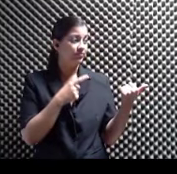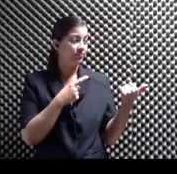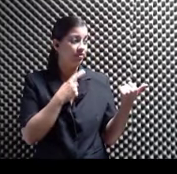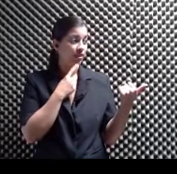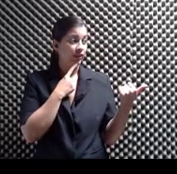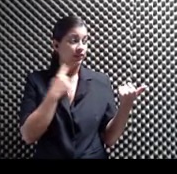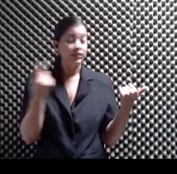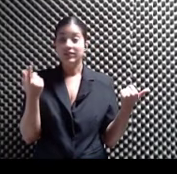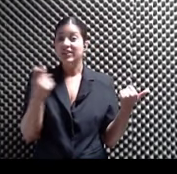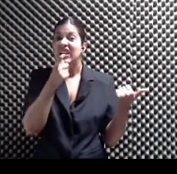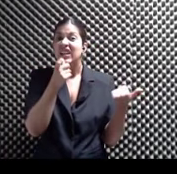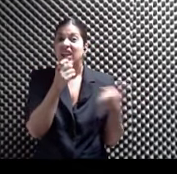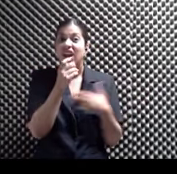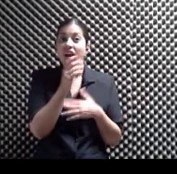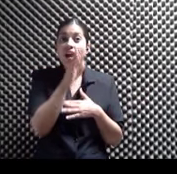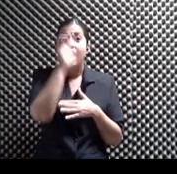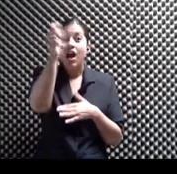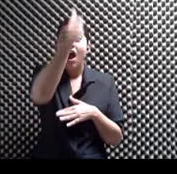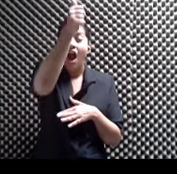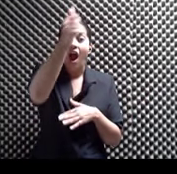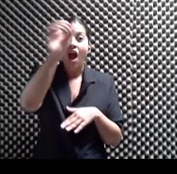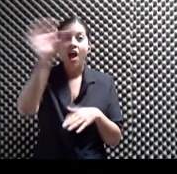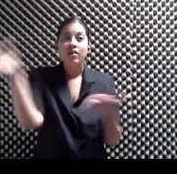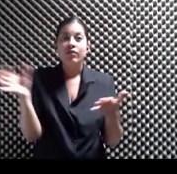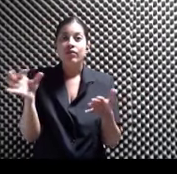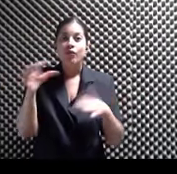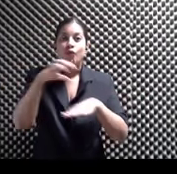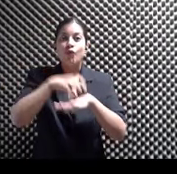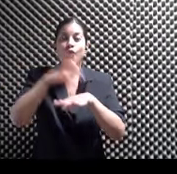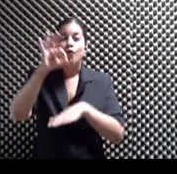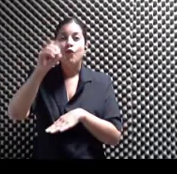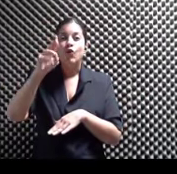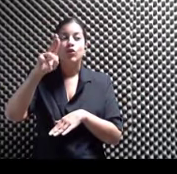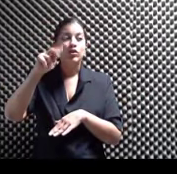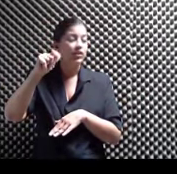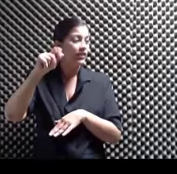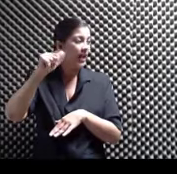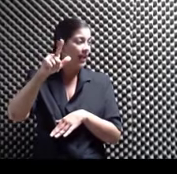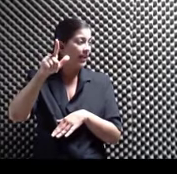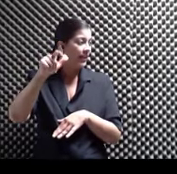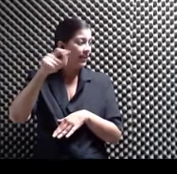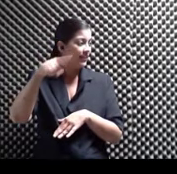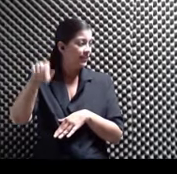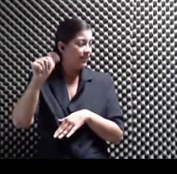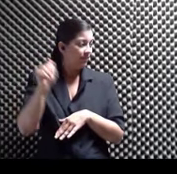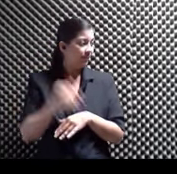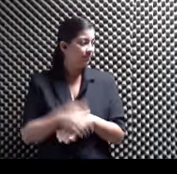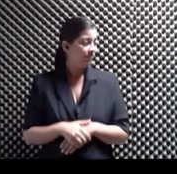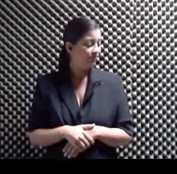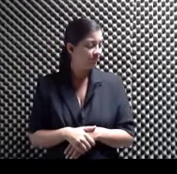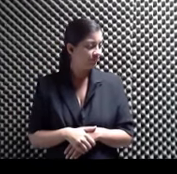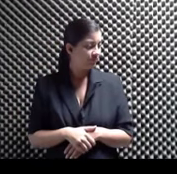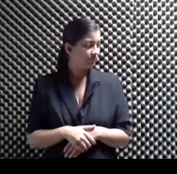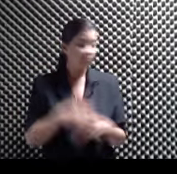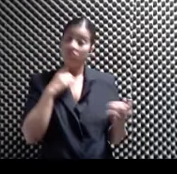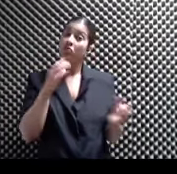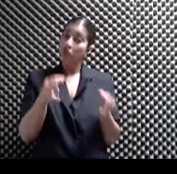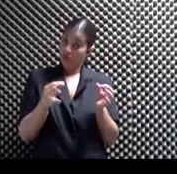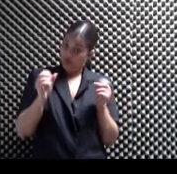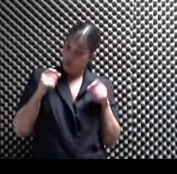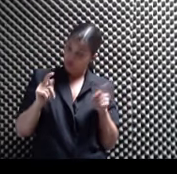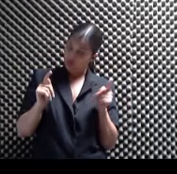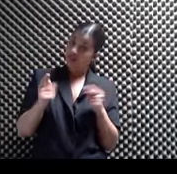irá a la fortaleza? O sea, cosas como esas, las portadas eran geniales. Así es que si pueden, vean